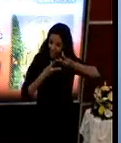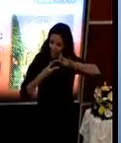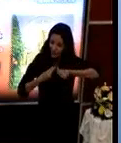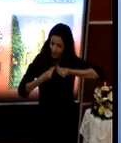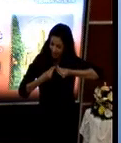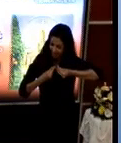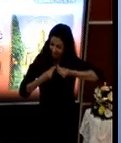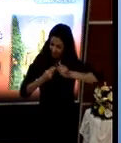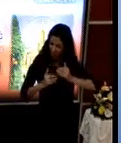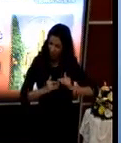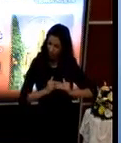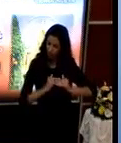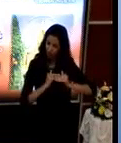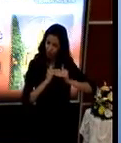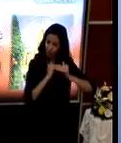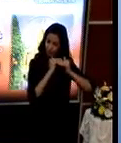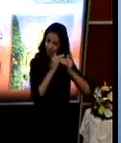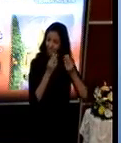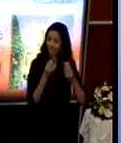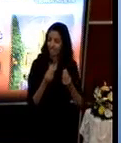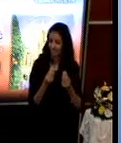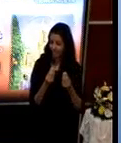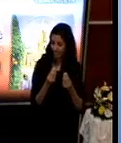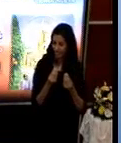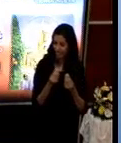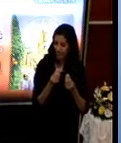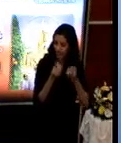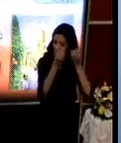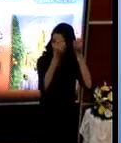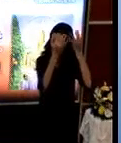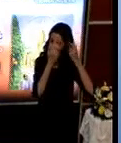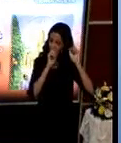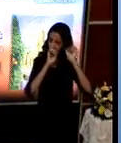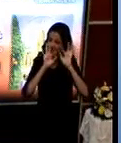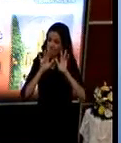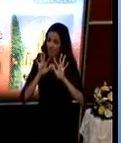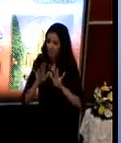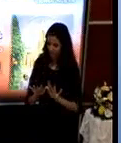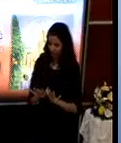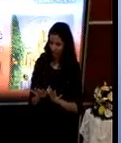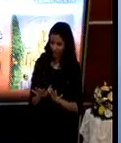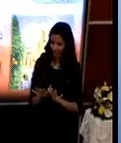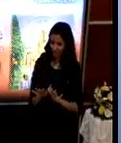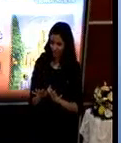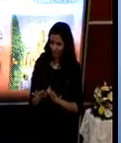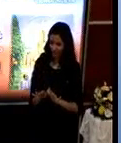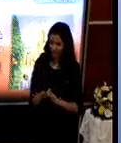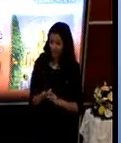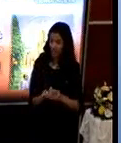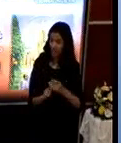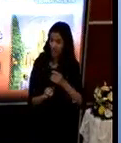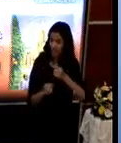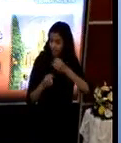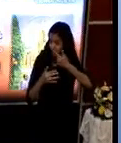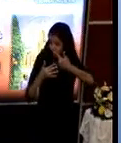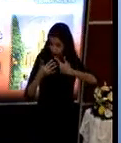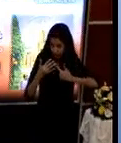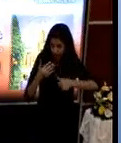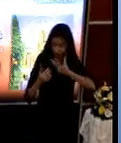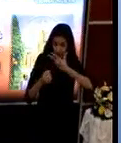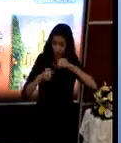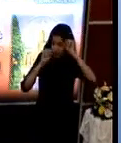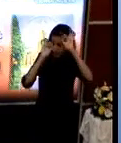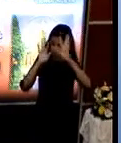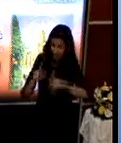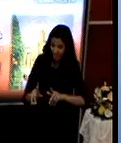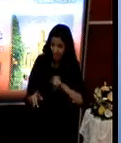tierra, y te daré a comer la heredad de Jacob tu padre, porque la boca de